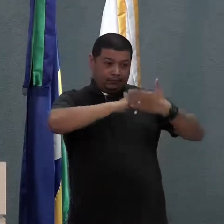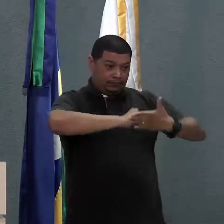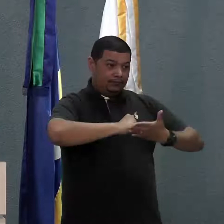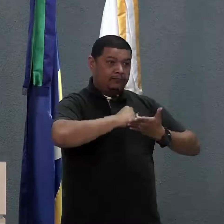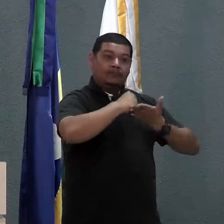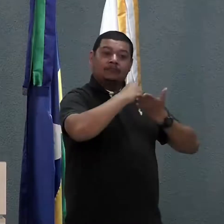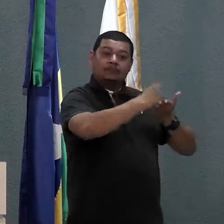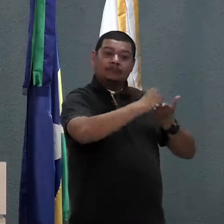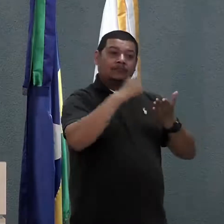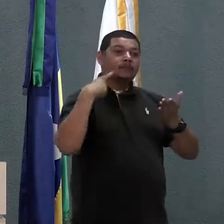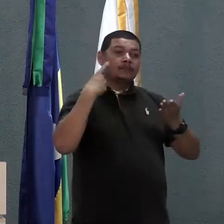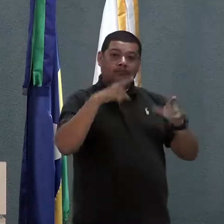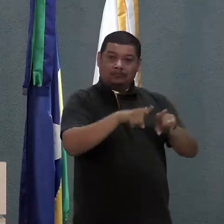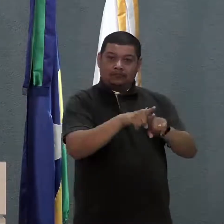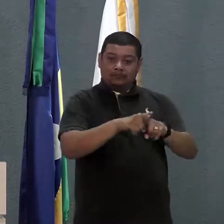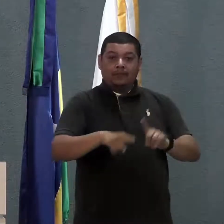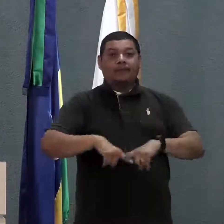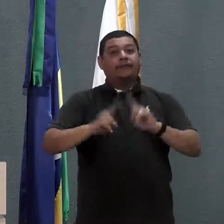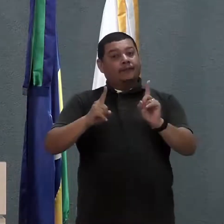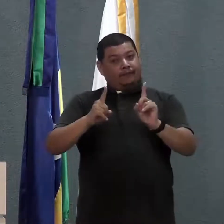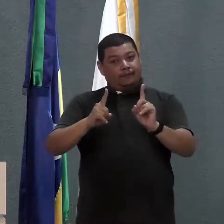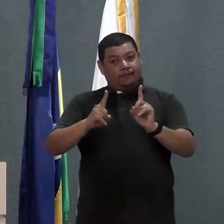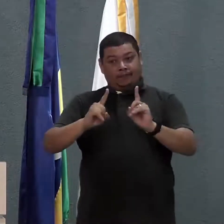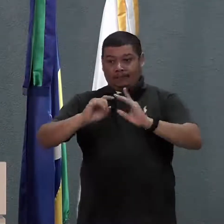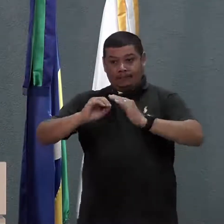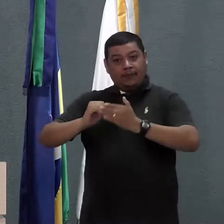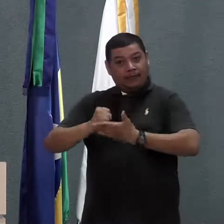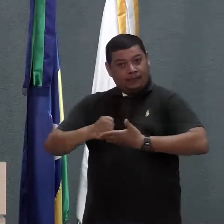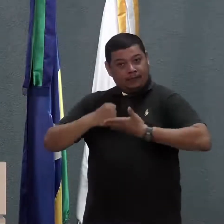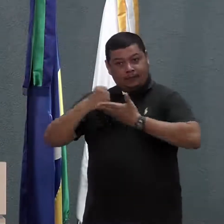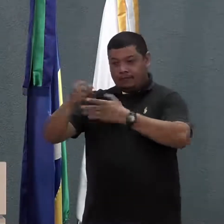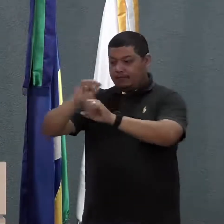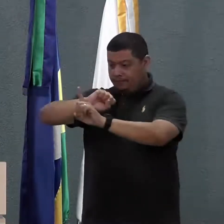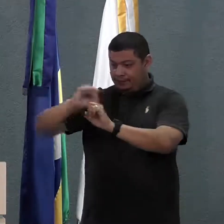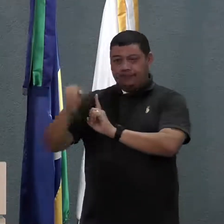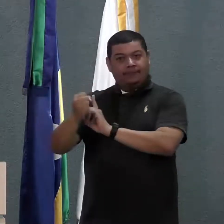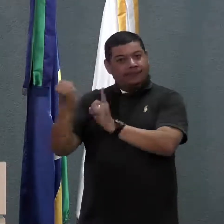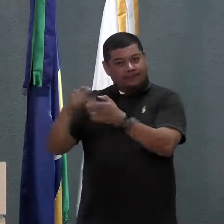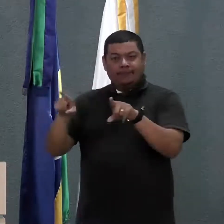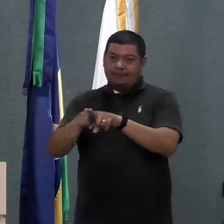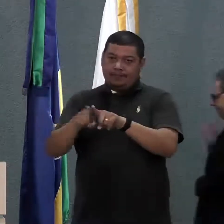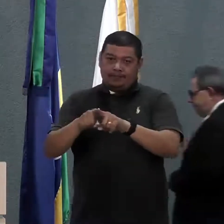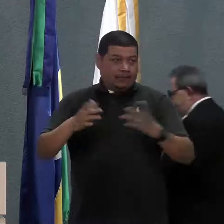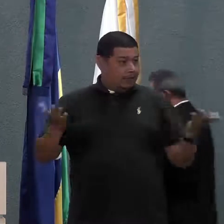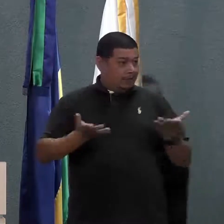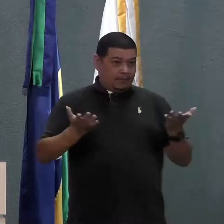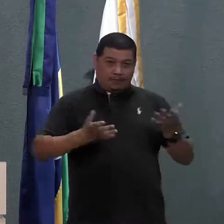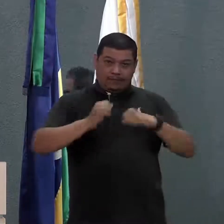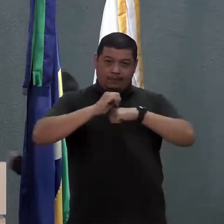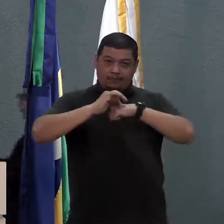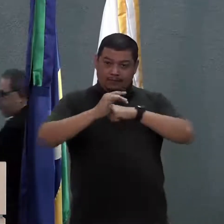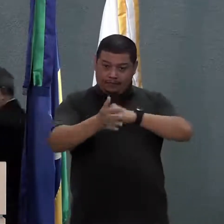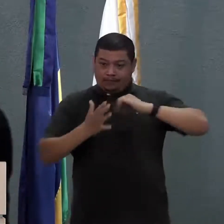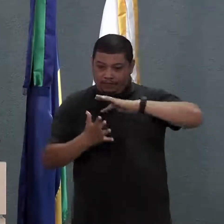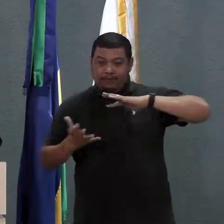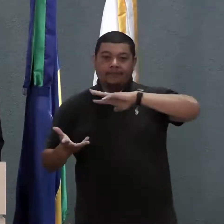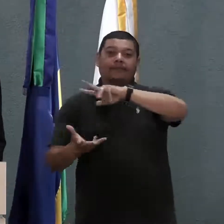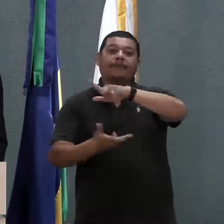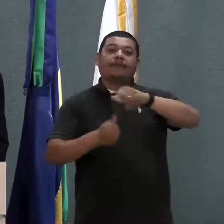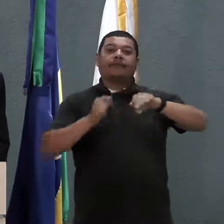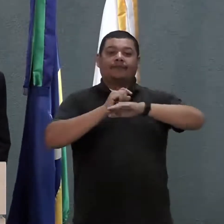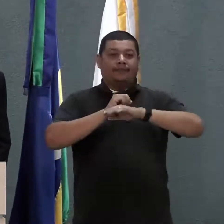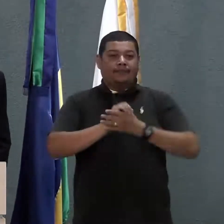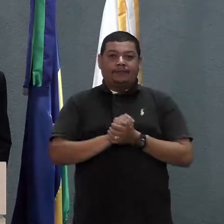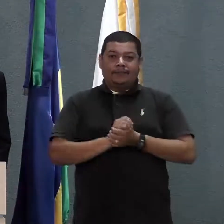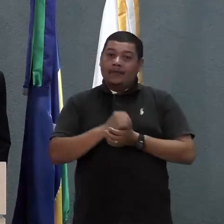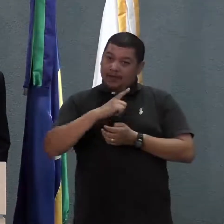papel político-institucional de defesa da sociedade. São várias as pautas e na pandemia estive presente, inclusive, com vários dos vereadores aqui,